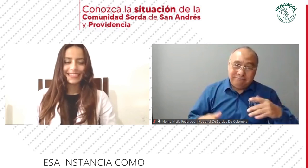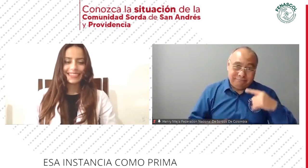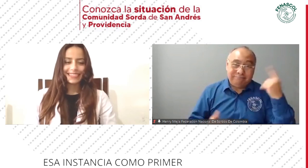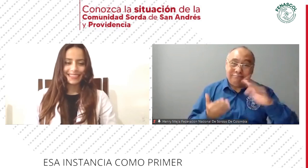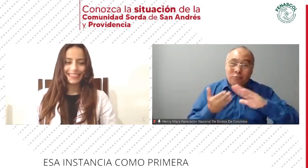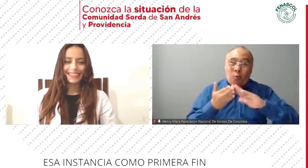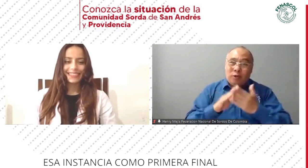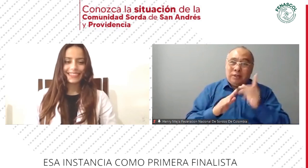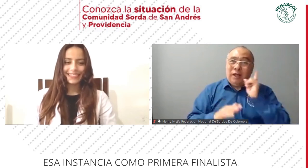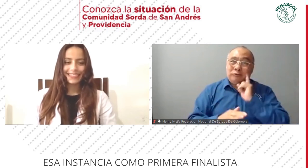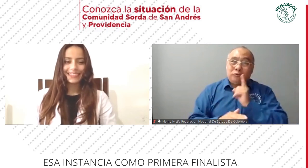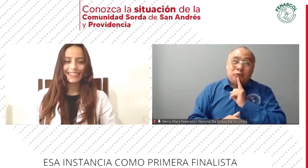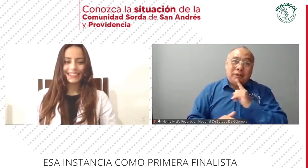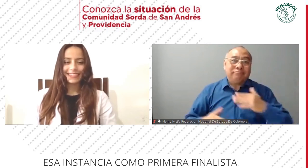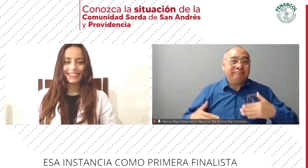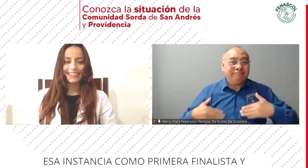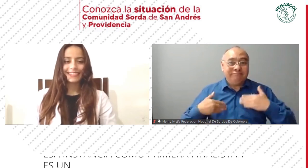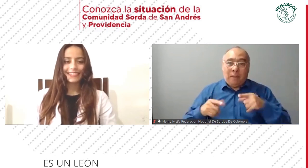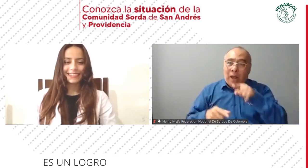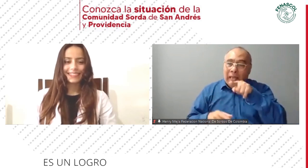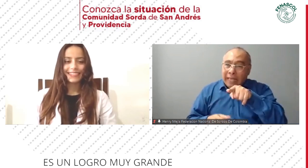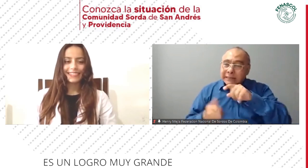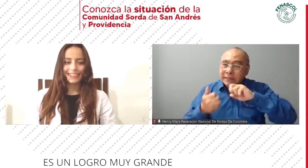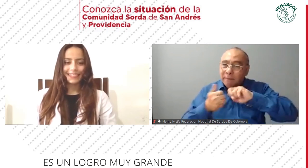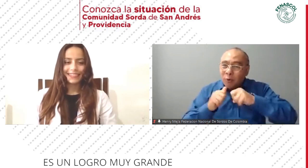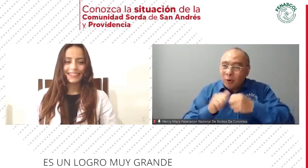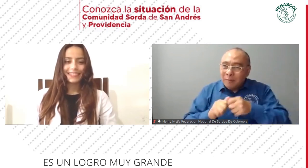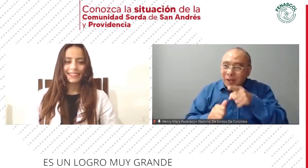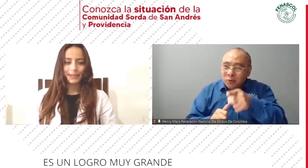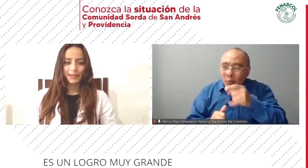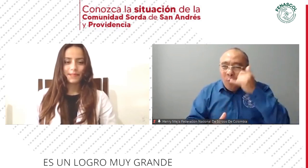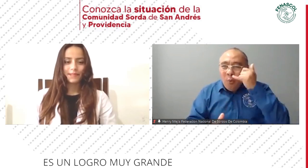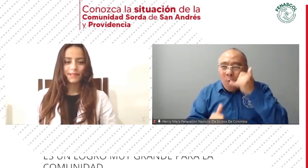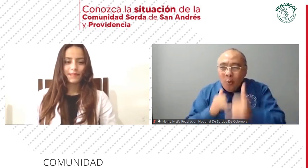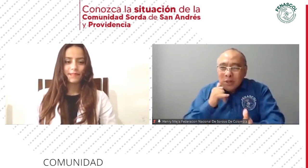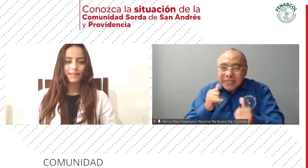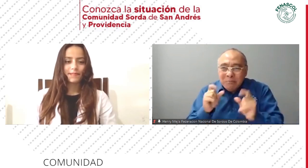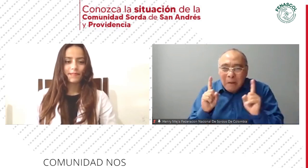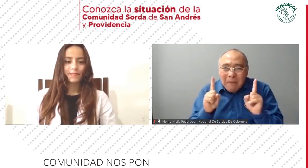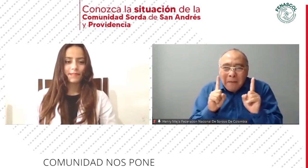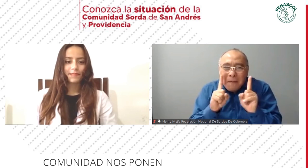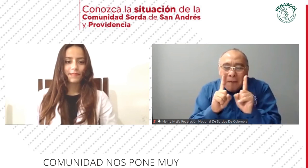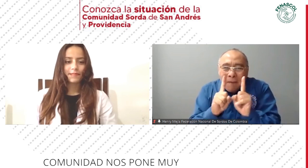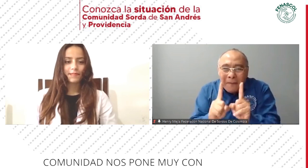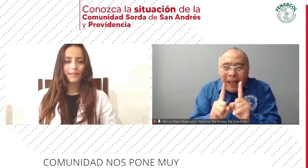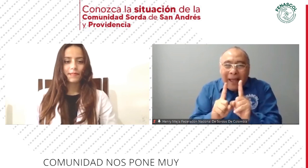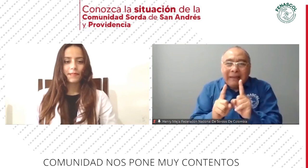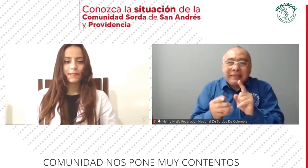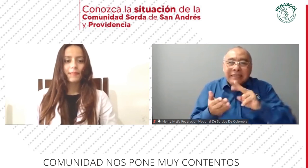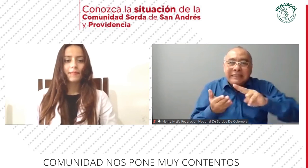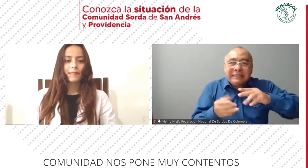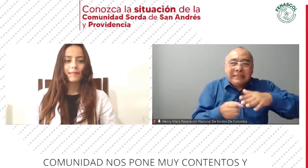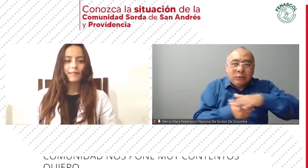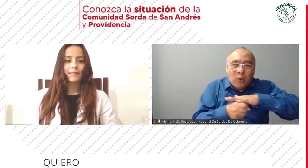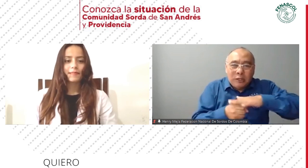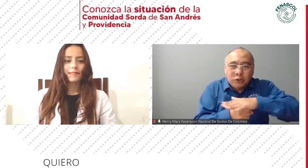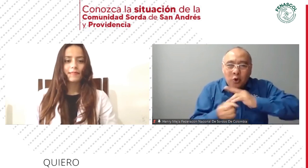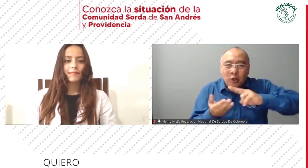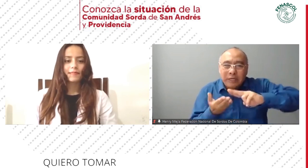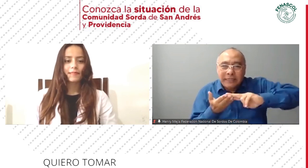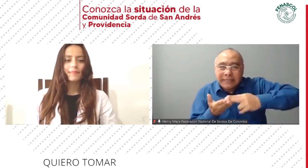primera finalista y es un logro muy grande para la comunidad nos pone muy contentos quiero